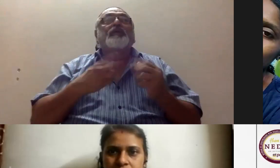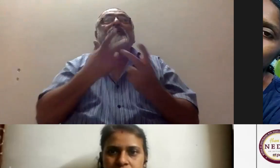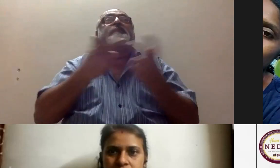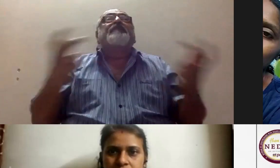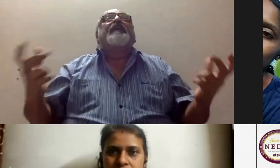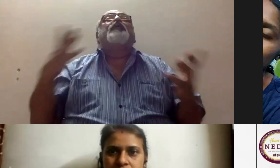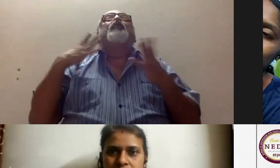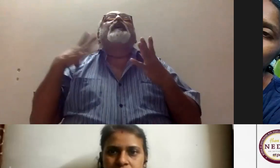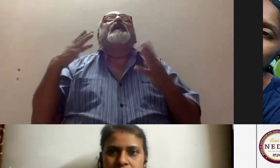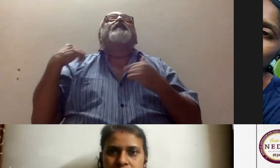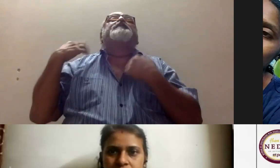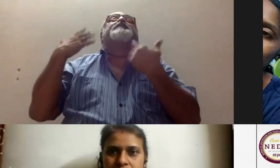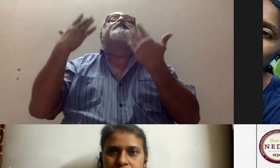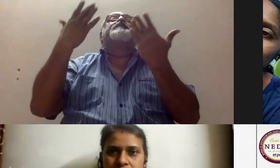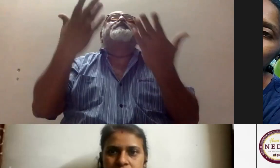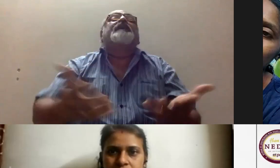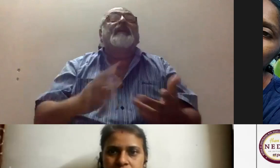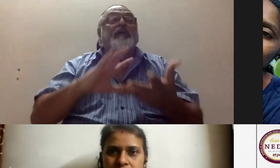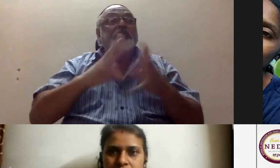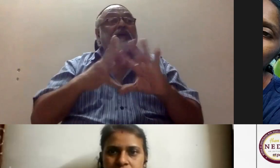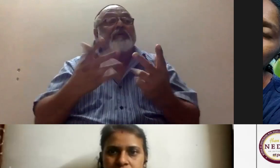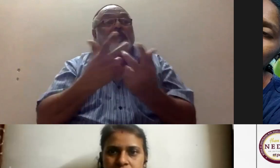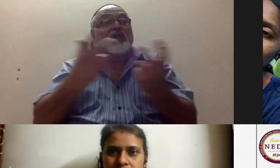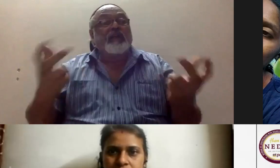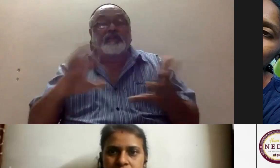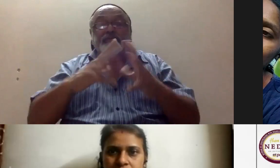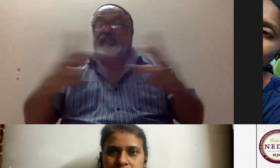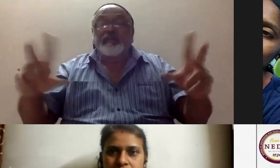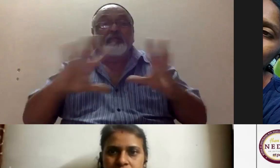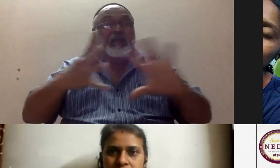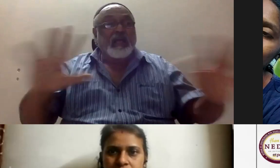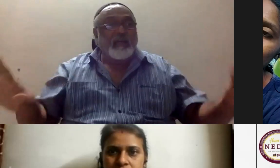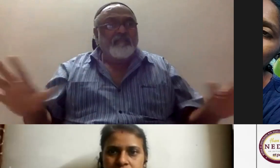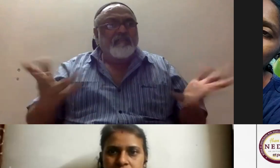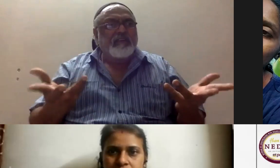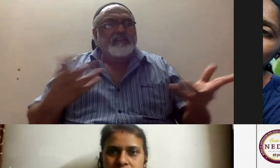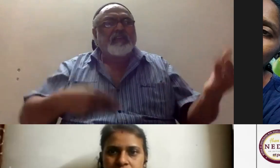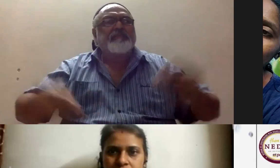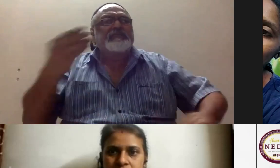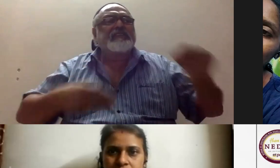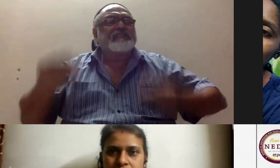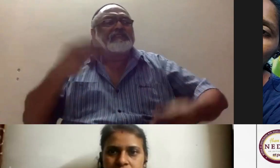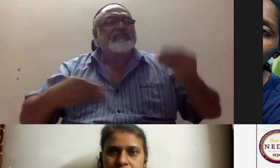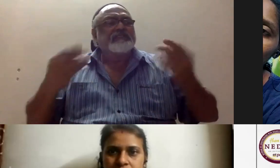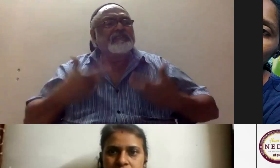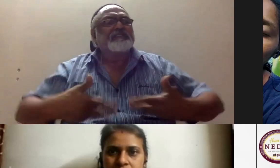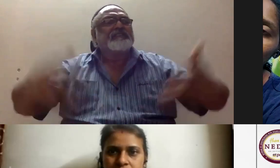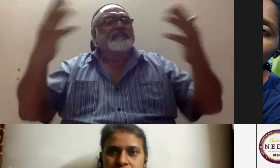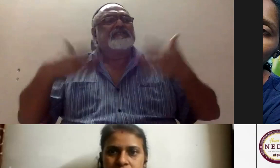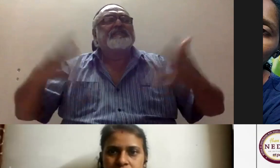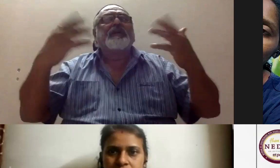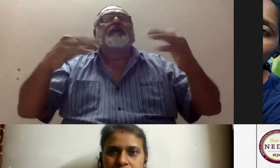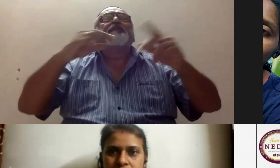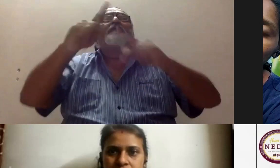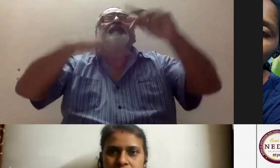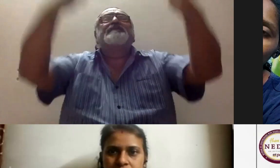हैं? अगर प्रोडक्ट्स बना रहे हैं तो हम बिजनेस के जैसे ऐसा बनाए जो मार्केट खुद आए हमारे पास